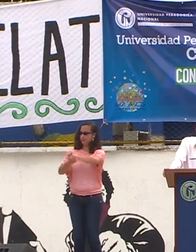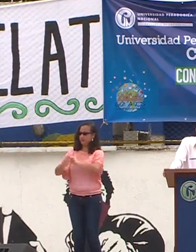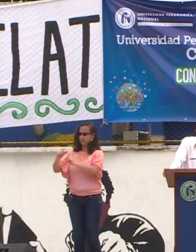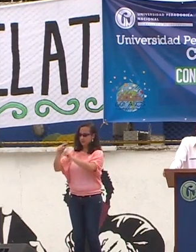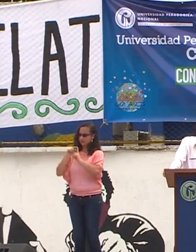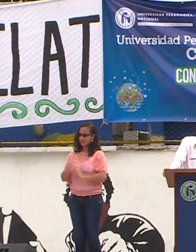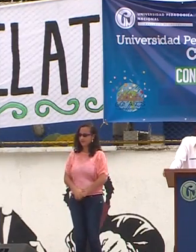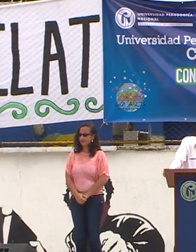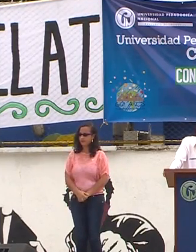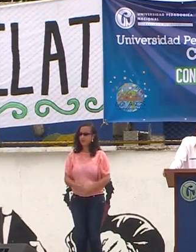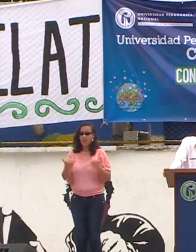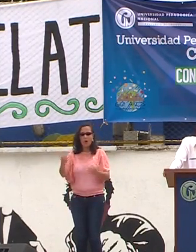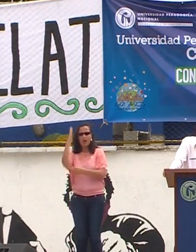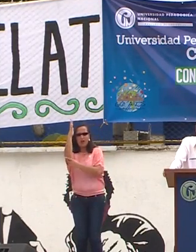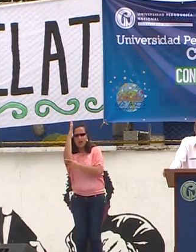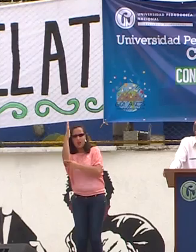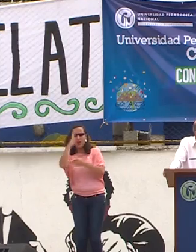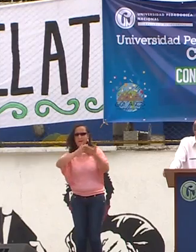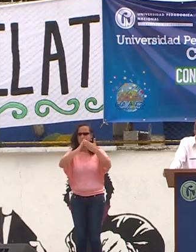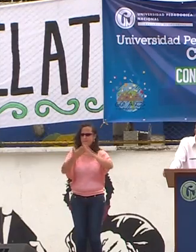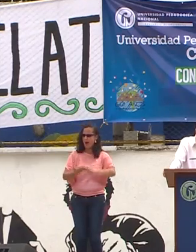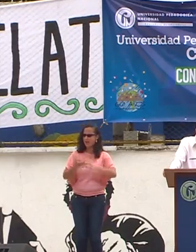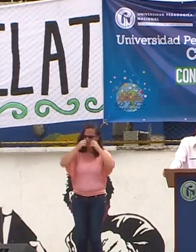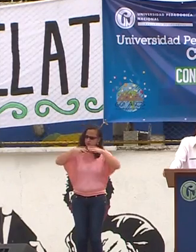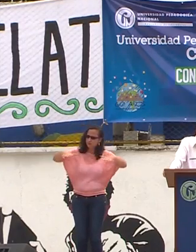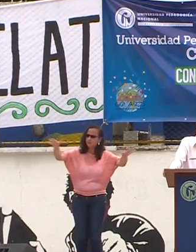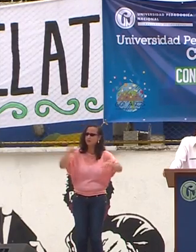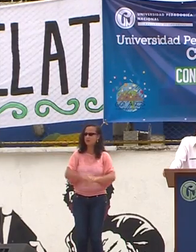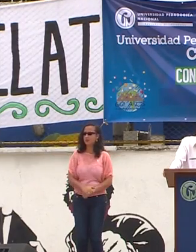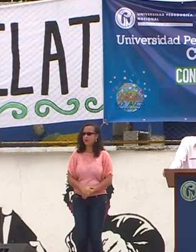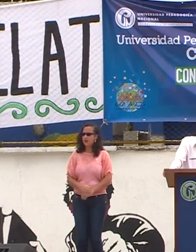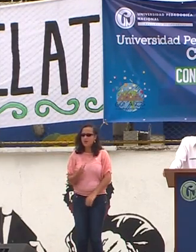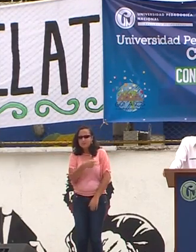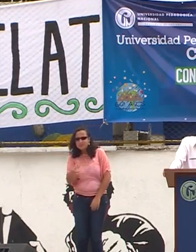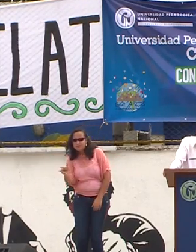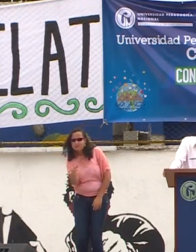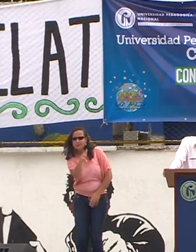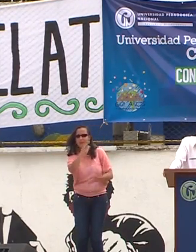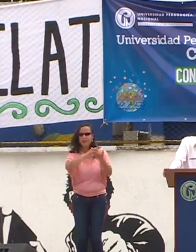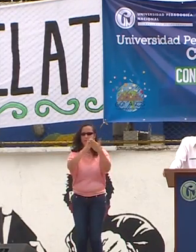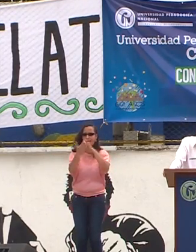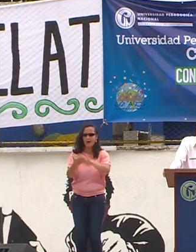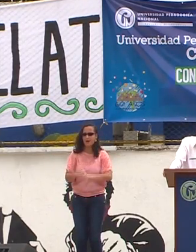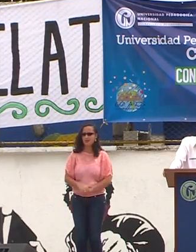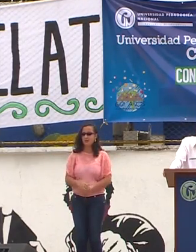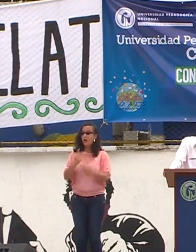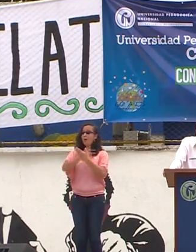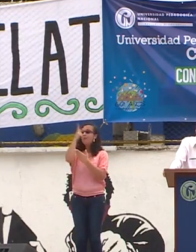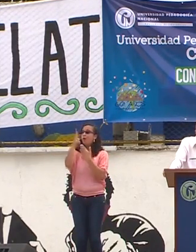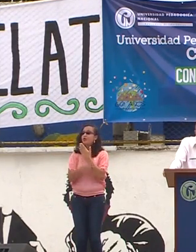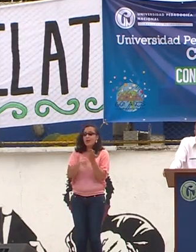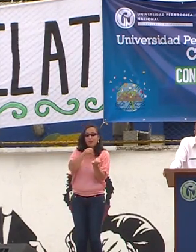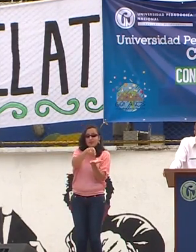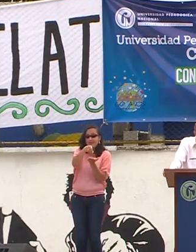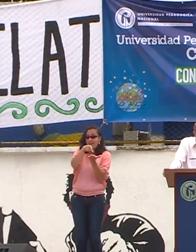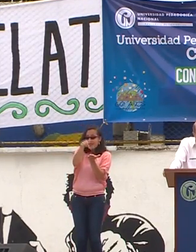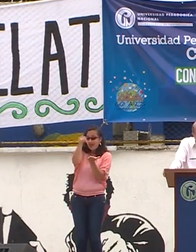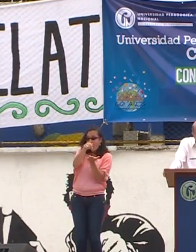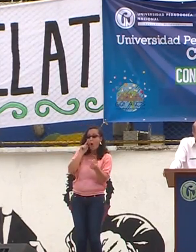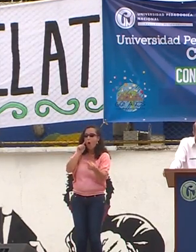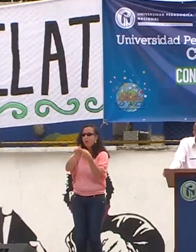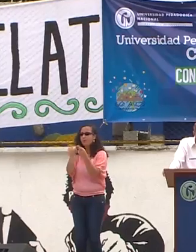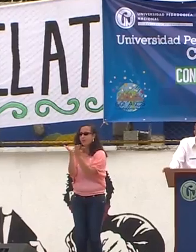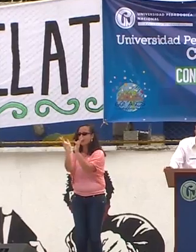Itinerante, Expedición Pedagógica por la Paz, proyectos Semillas dirigidos a estudiantes de la